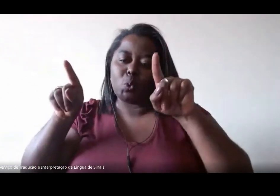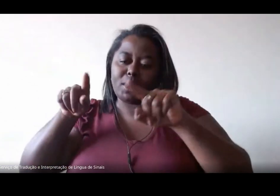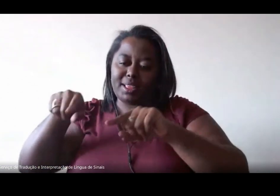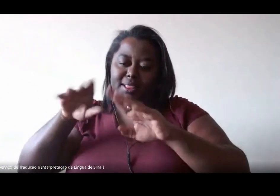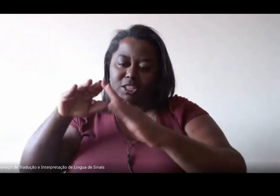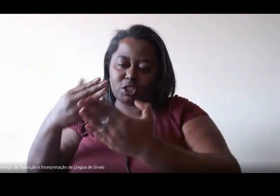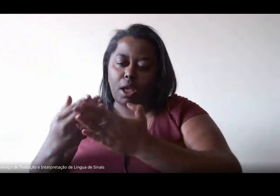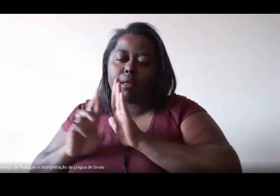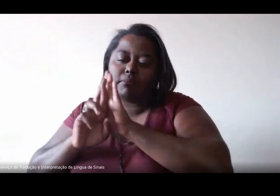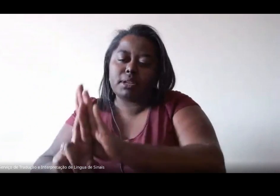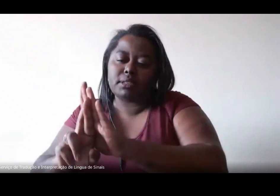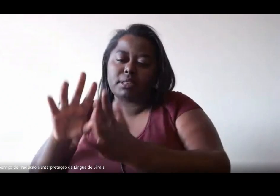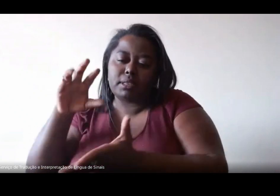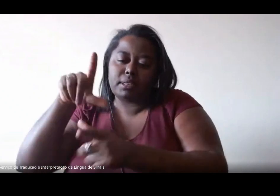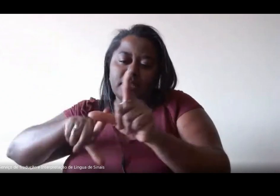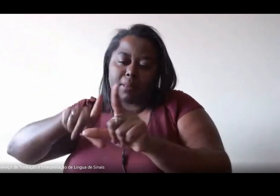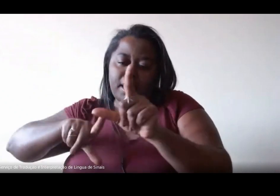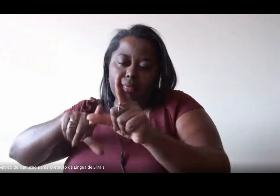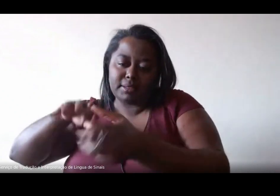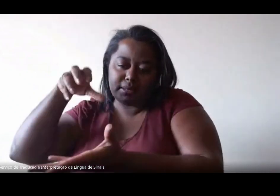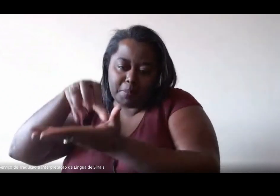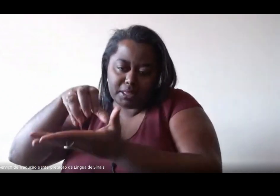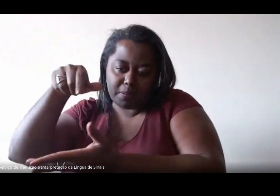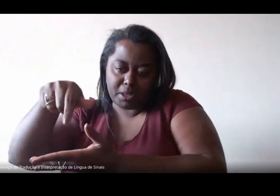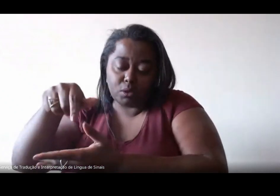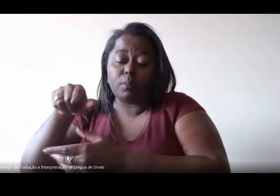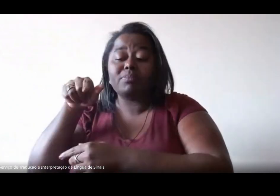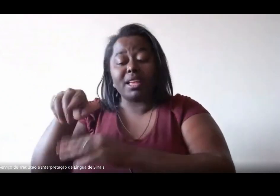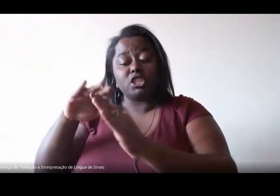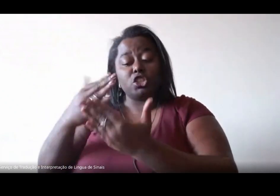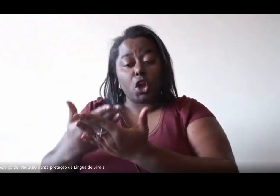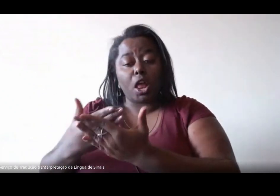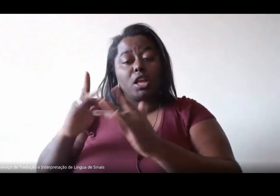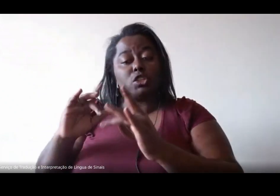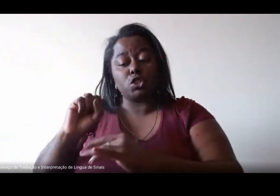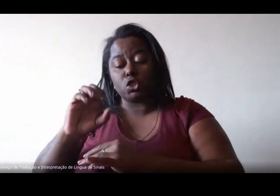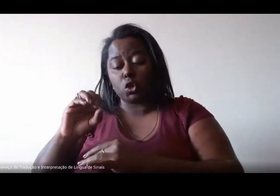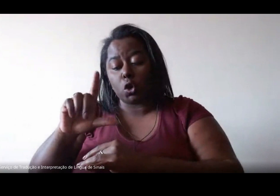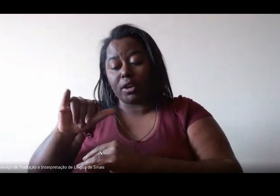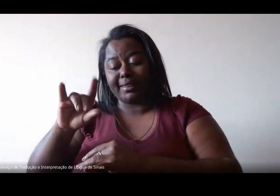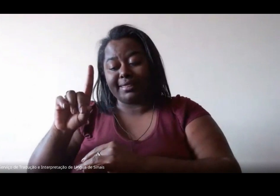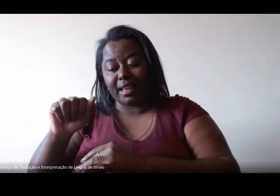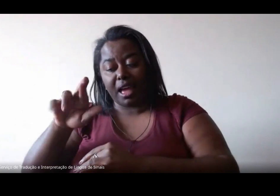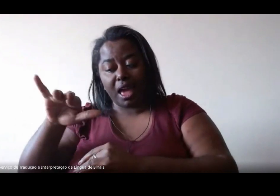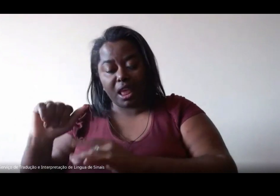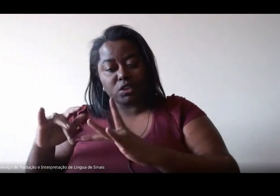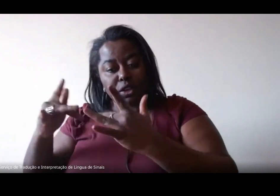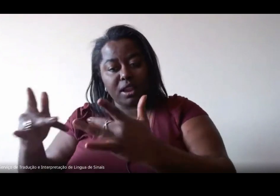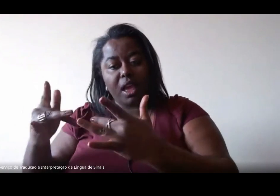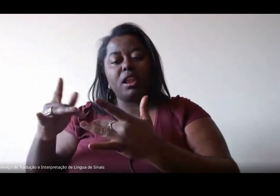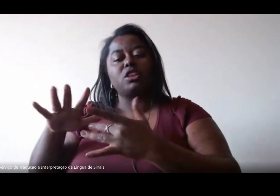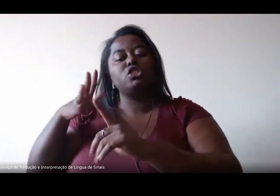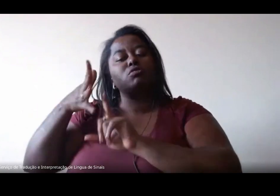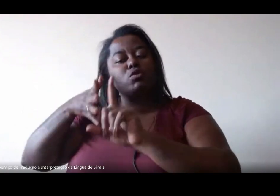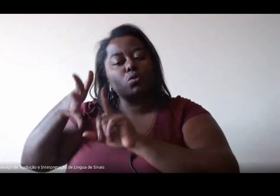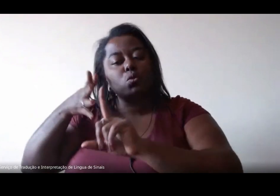escola, representando o Departamento de Letras, que essa escola solidária de altos estudos do discurso é